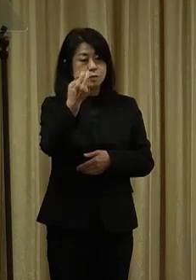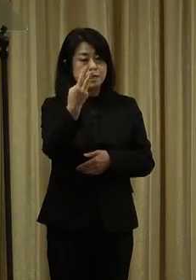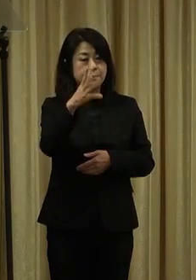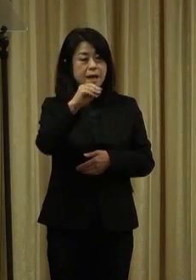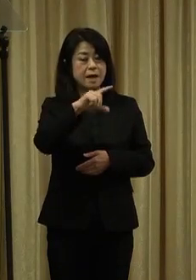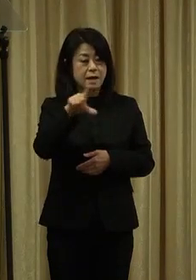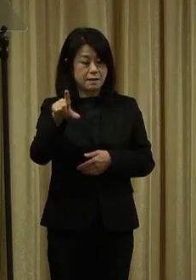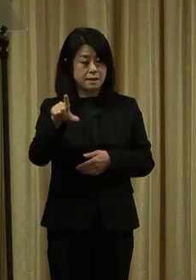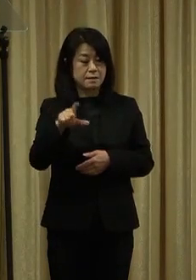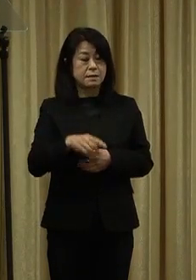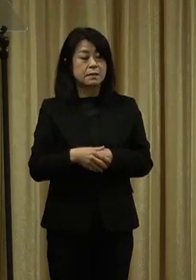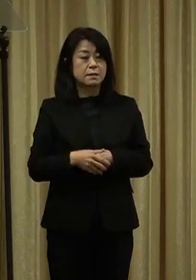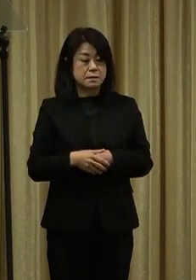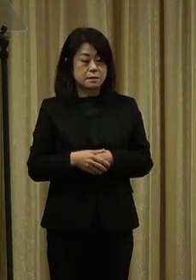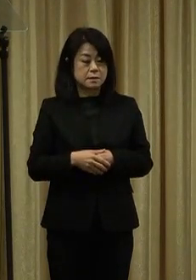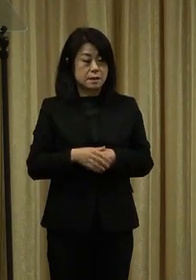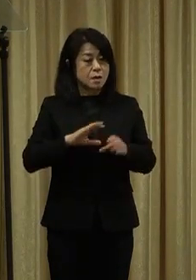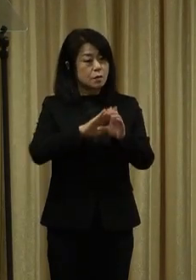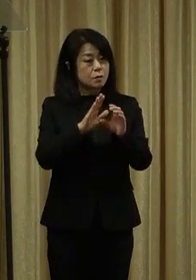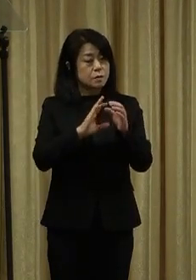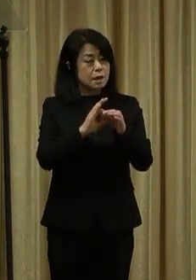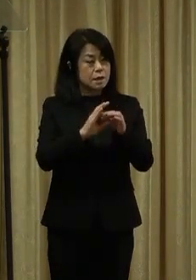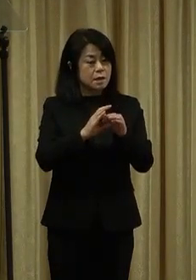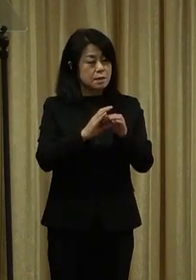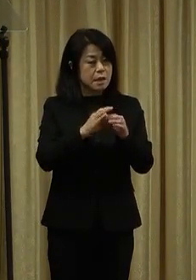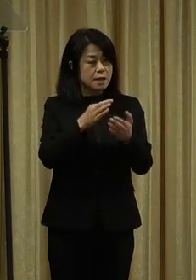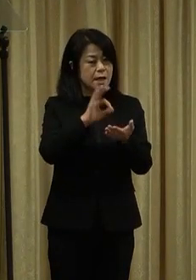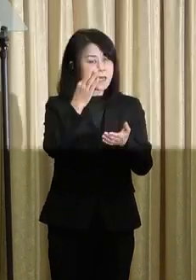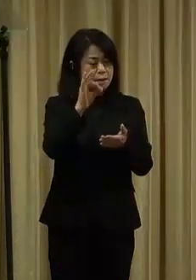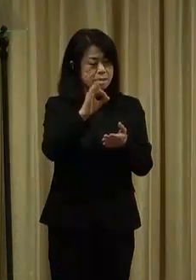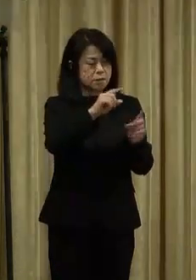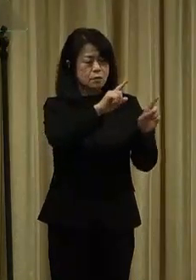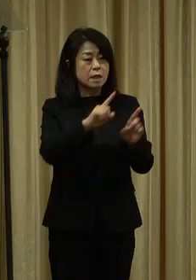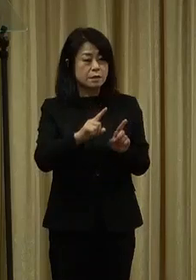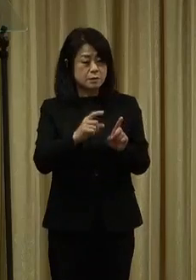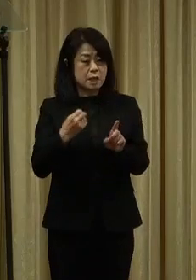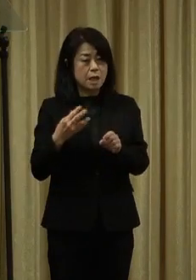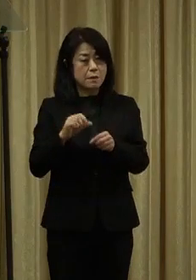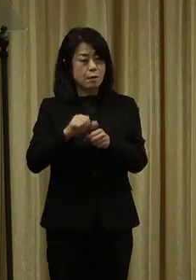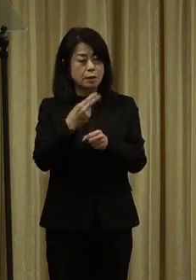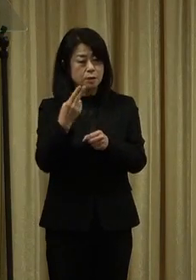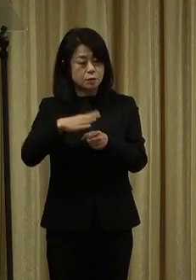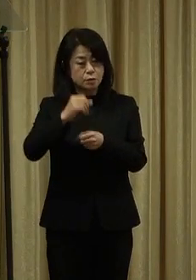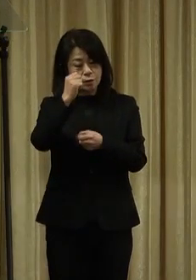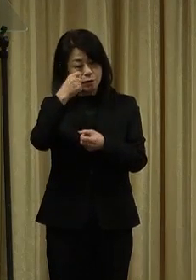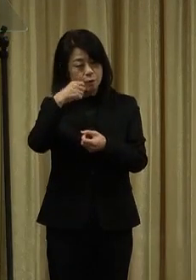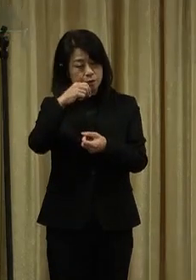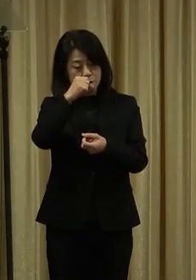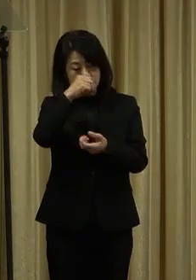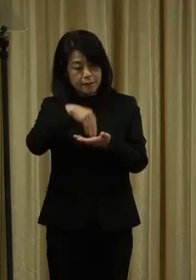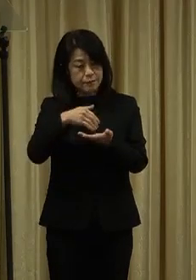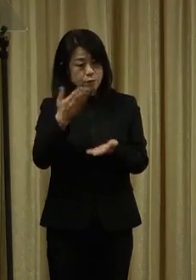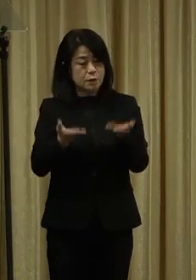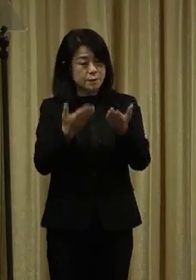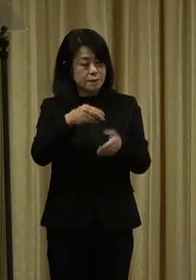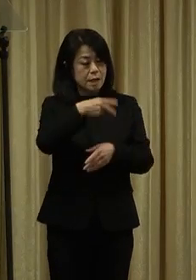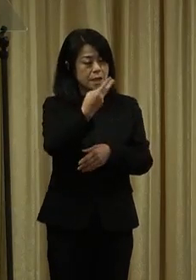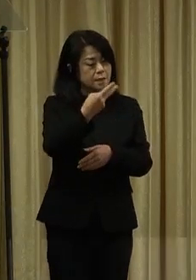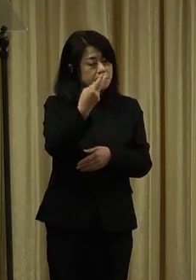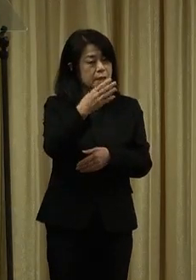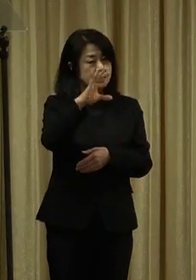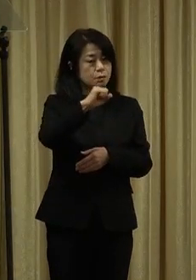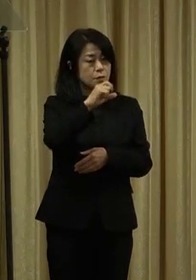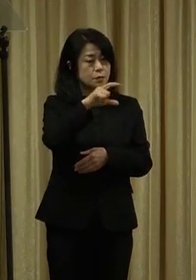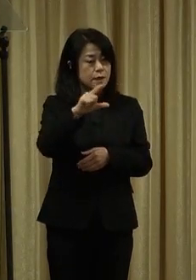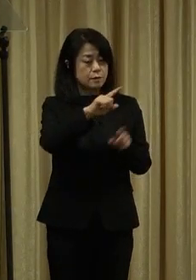6126億5553万円となります。コロナ関係経費の減などで、令和5年度当初予算からは約200億円減少となっ